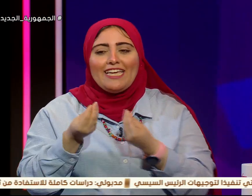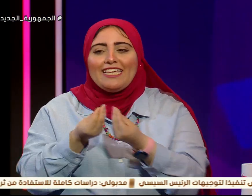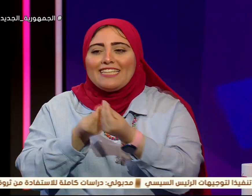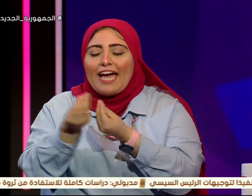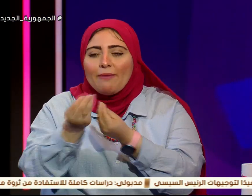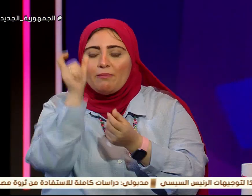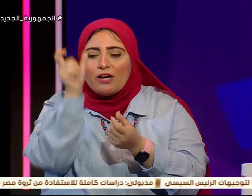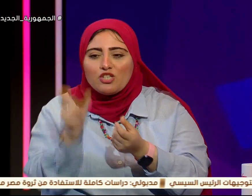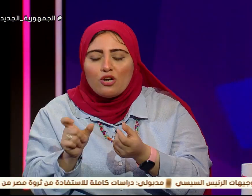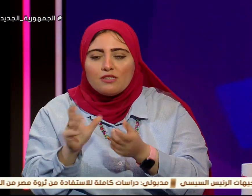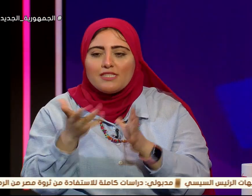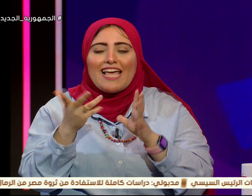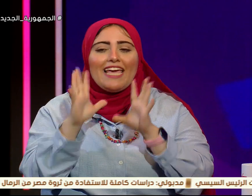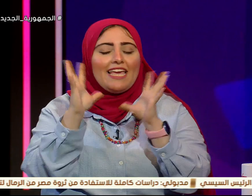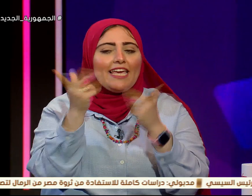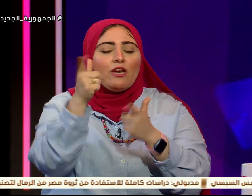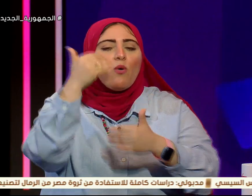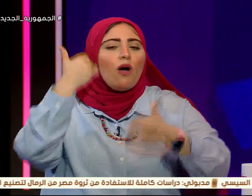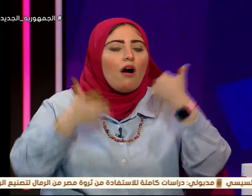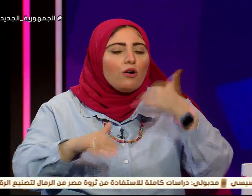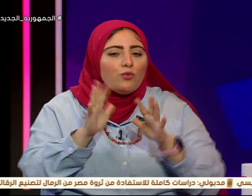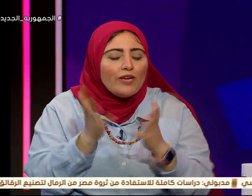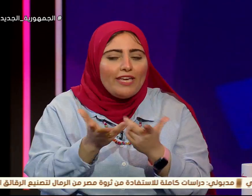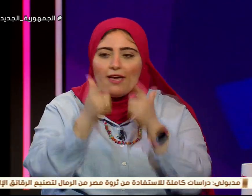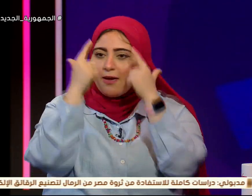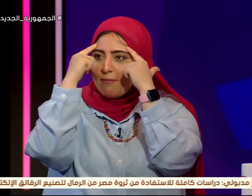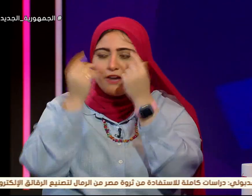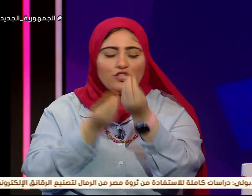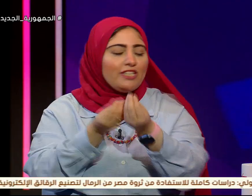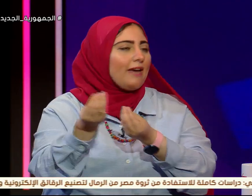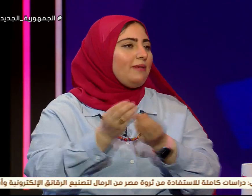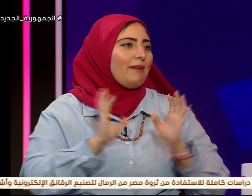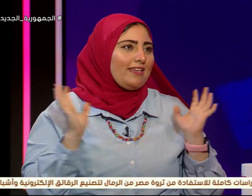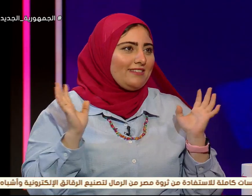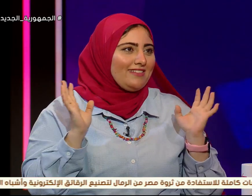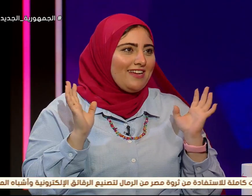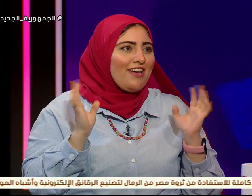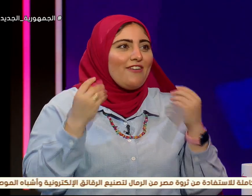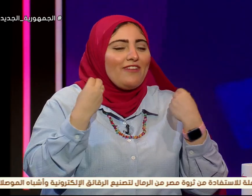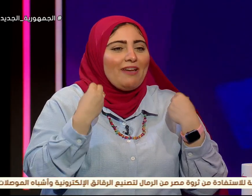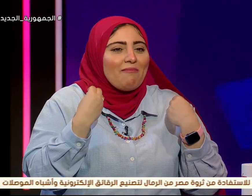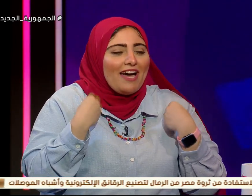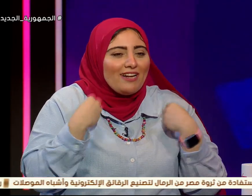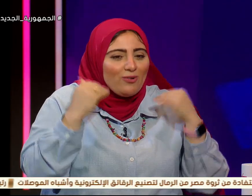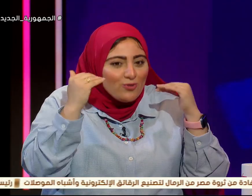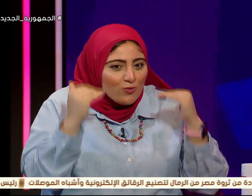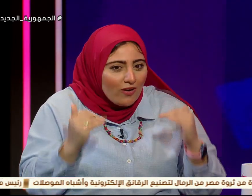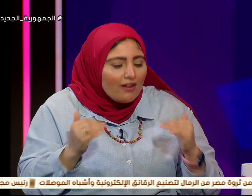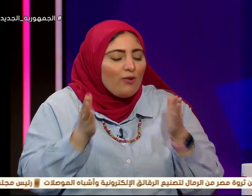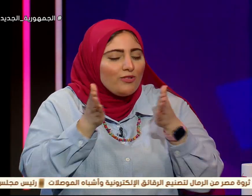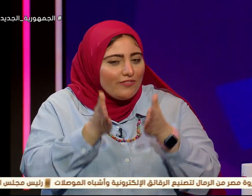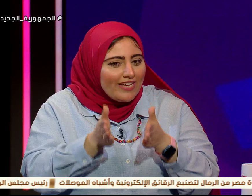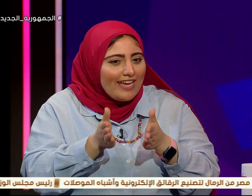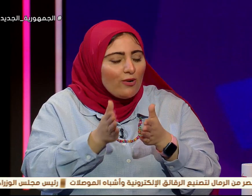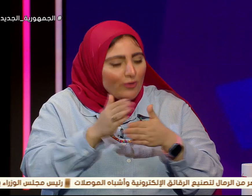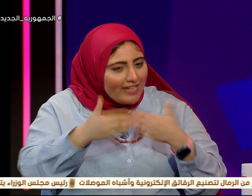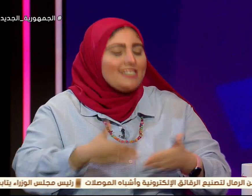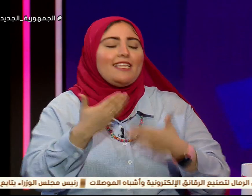ايه يتعامل مع الشخص ايا كان هو اعاقته ايه ما يعرفش يتعامل معاه فلما انا كنت صغيره كنت في احنا كنا لسه